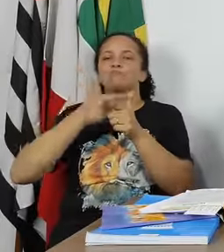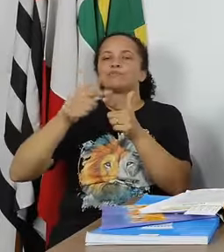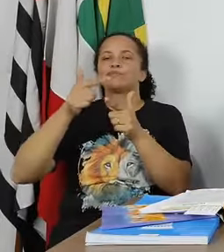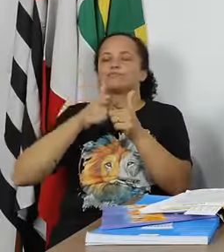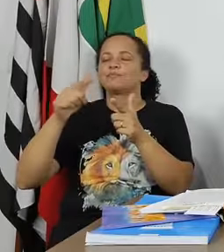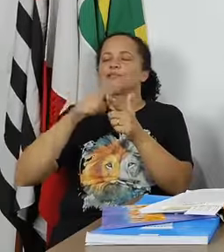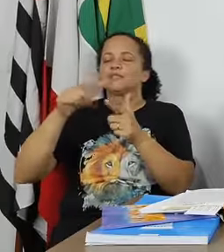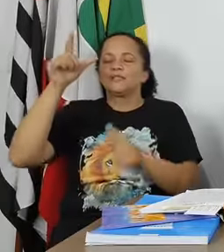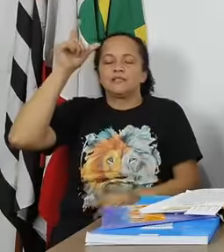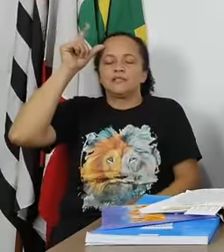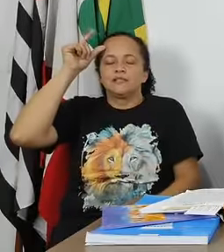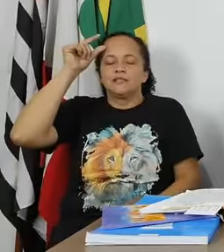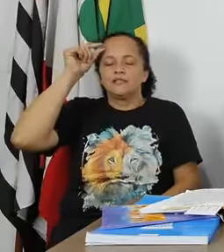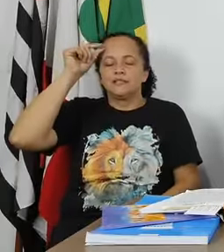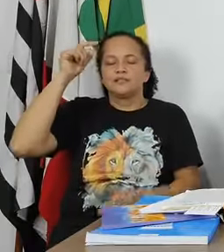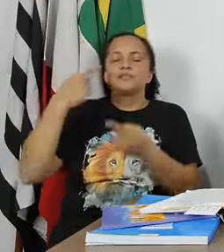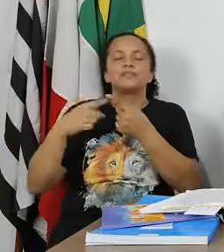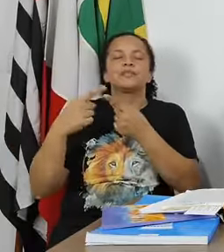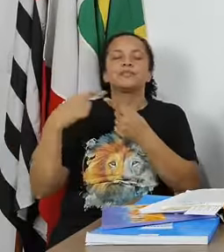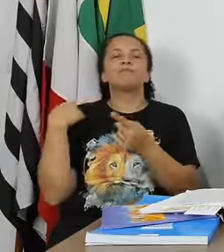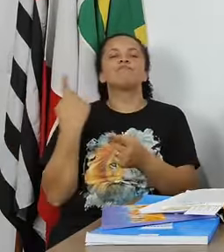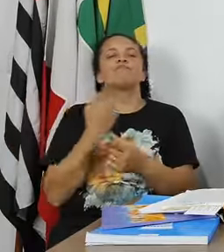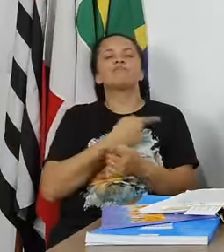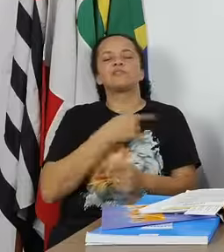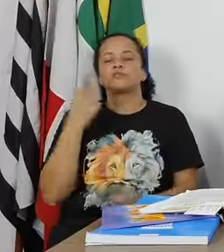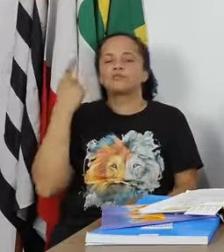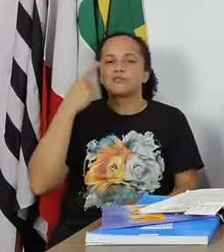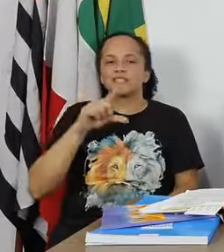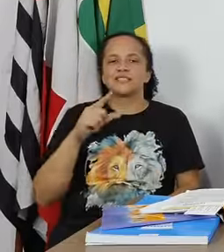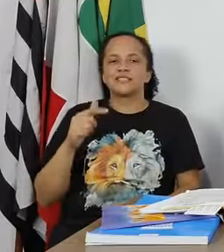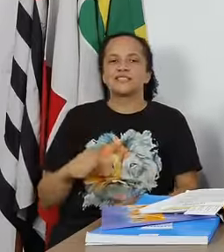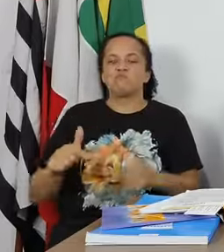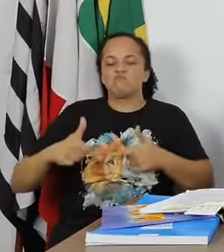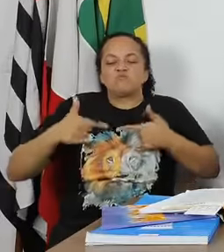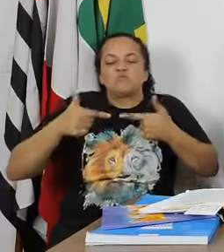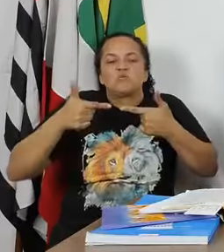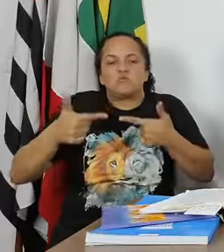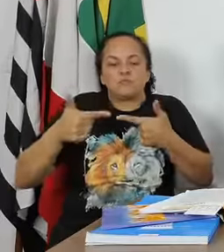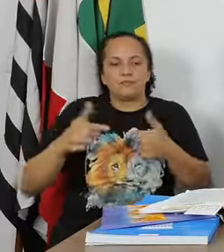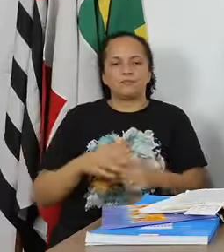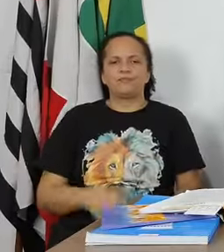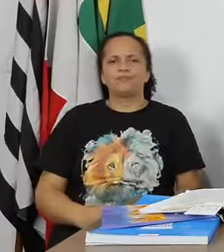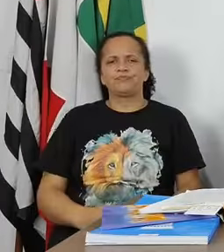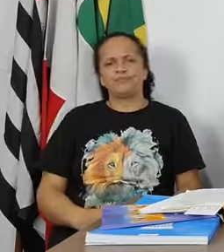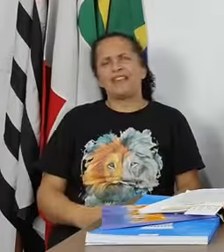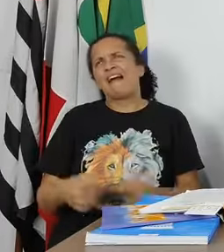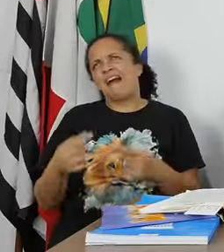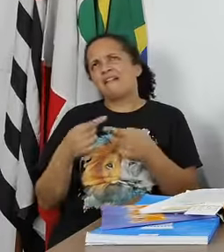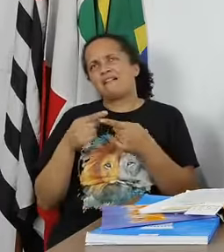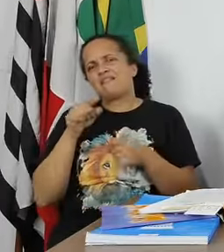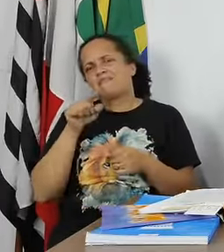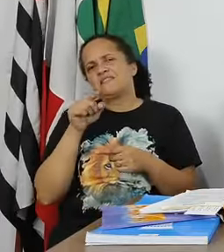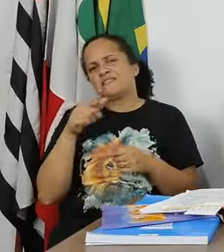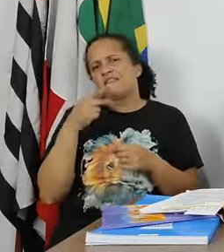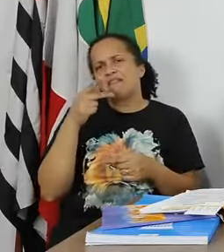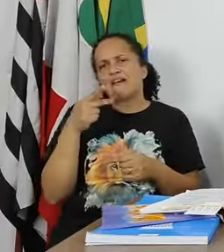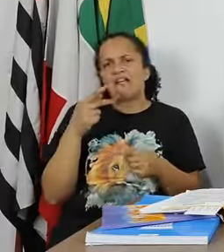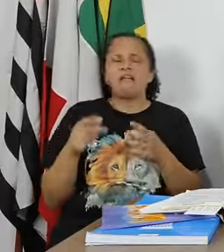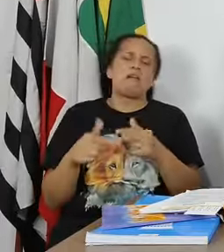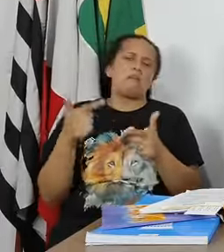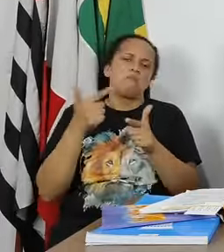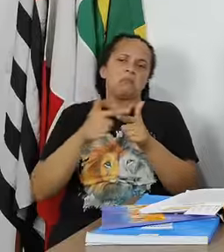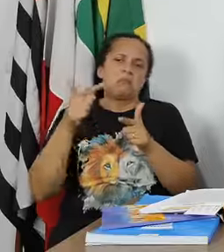nós vamos conseguir combater essas sugestões. Amém? Ah, Fernando, você falou dos problemas, falou falou